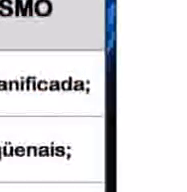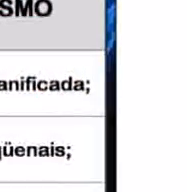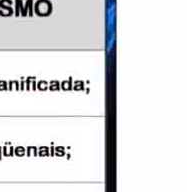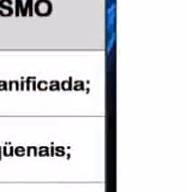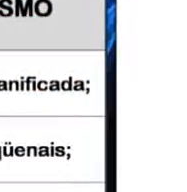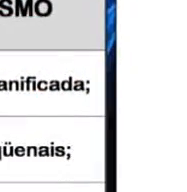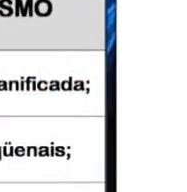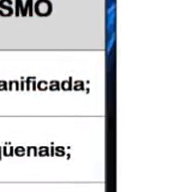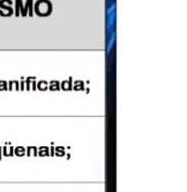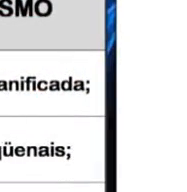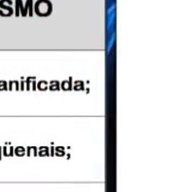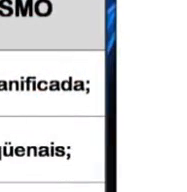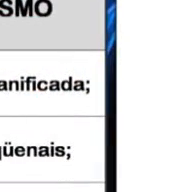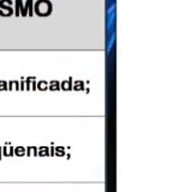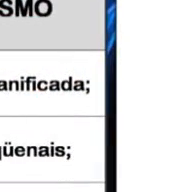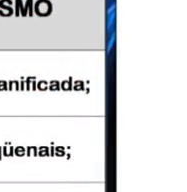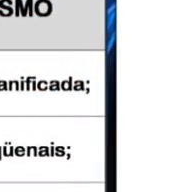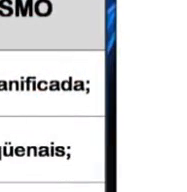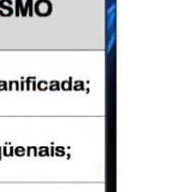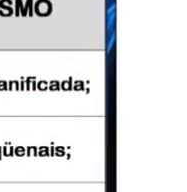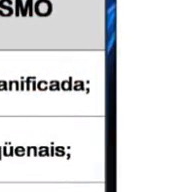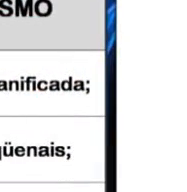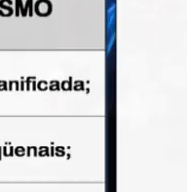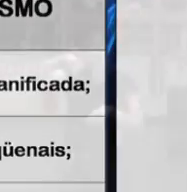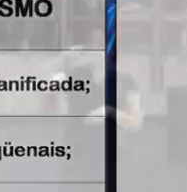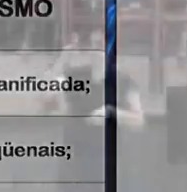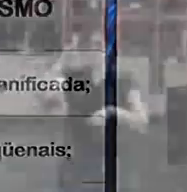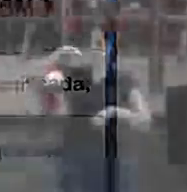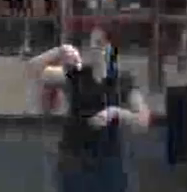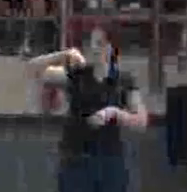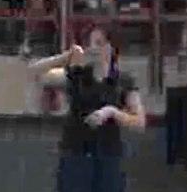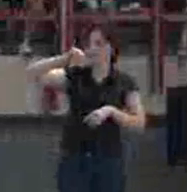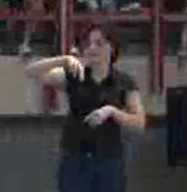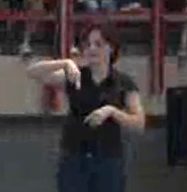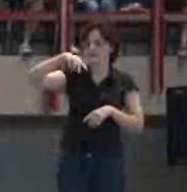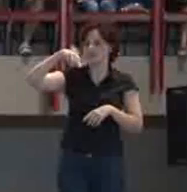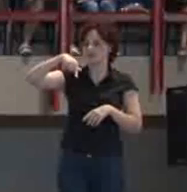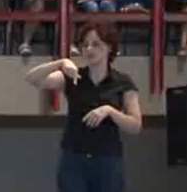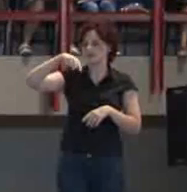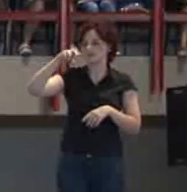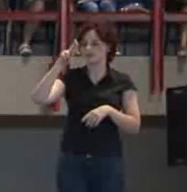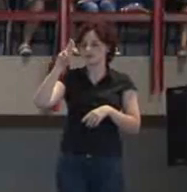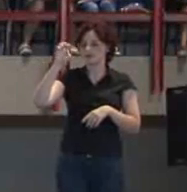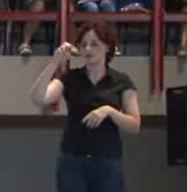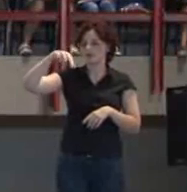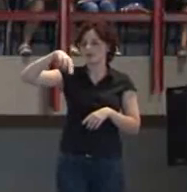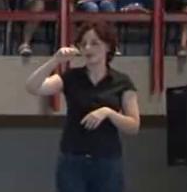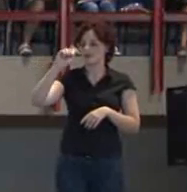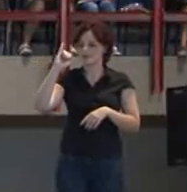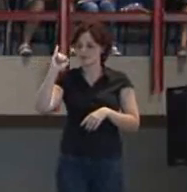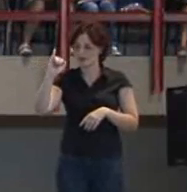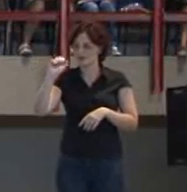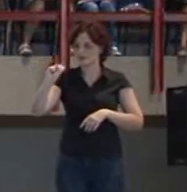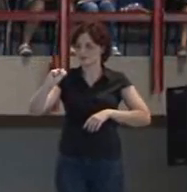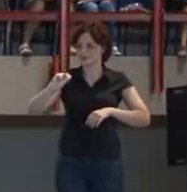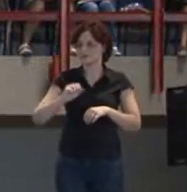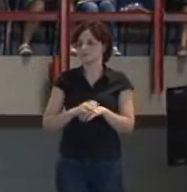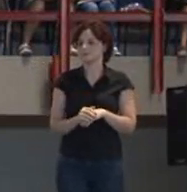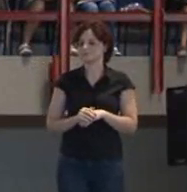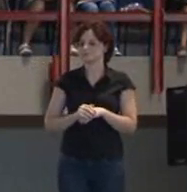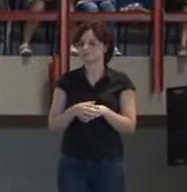quinquenais né você pode ver aqui ó o que era um plano quinquenal o nome